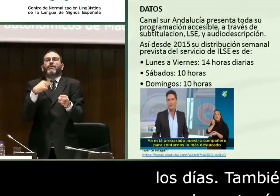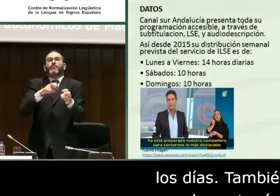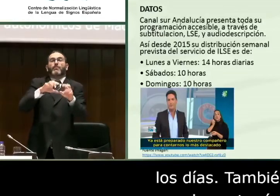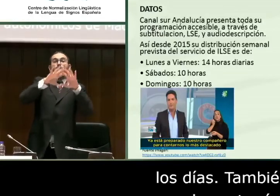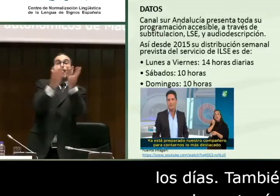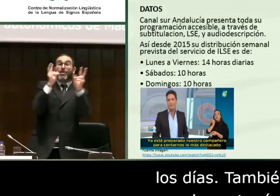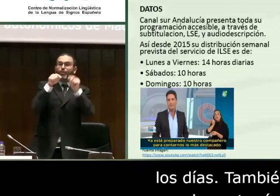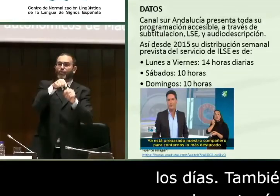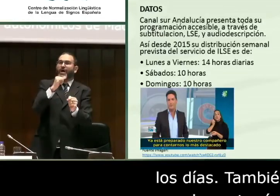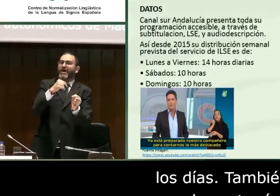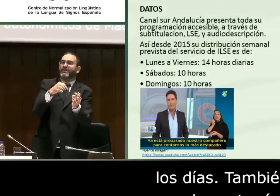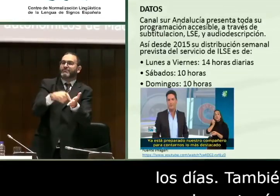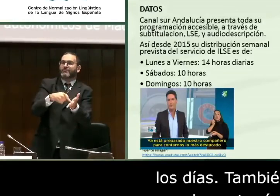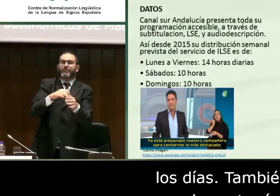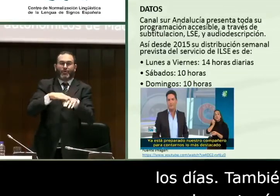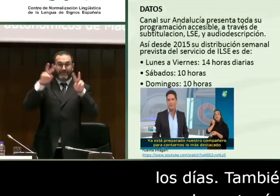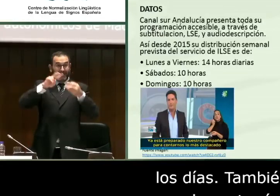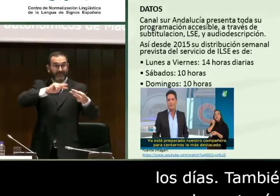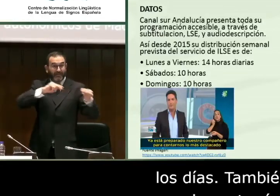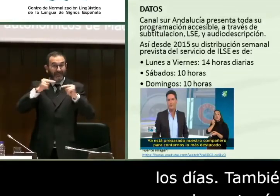intérpretes y criterios de calidad.